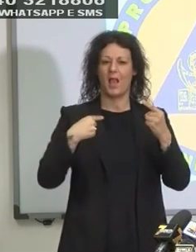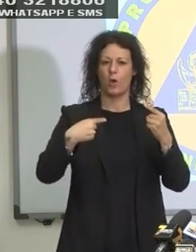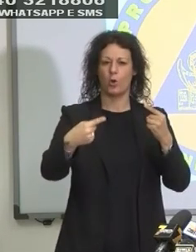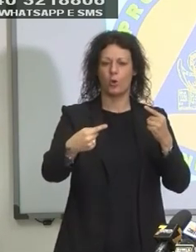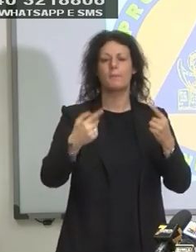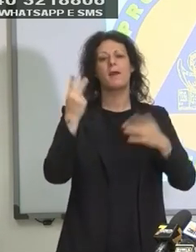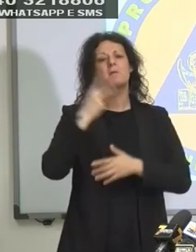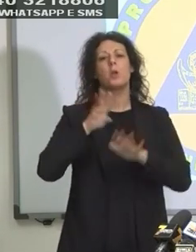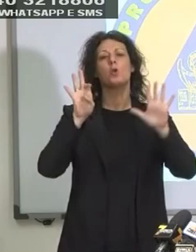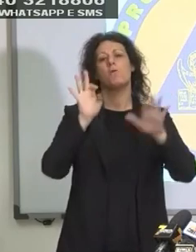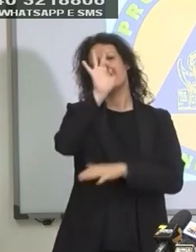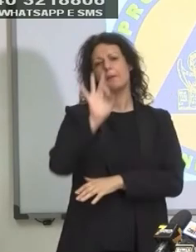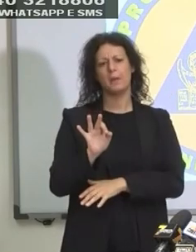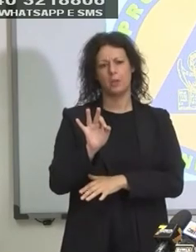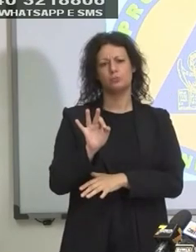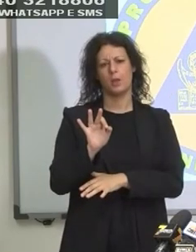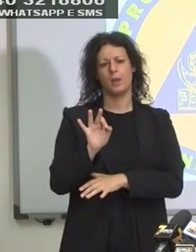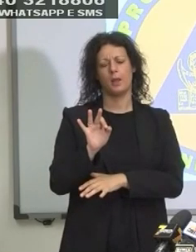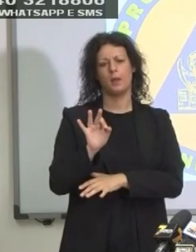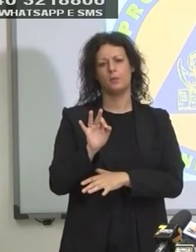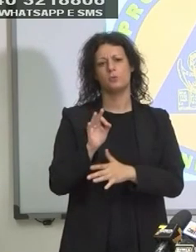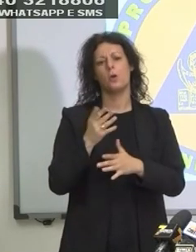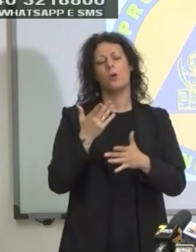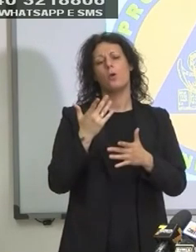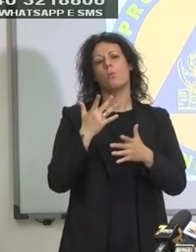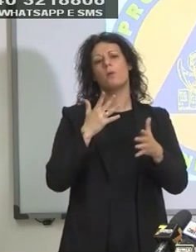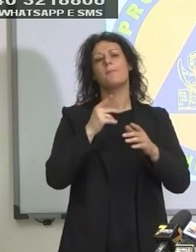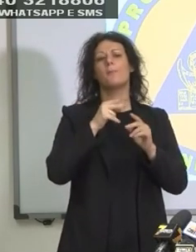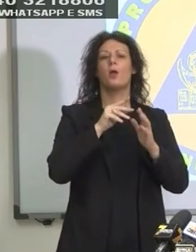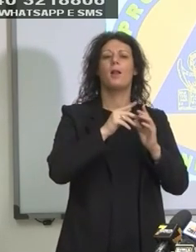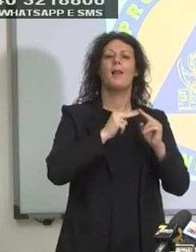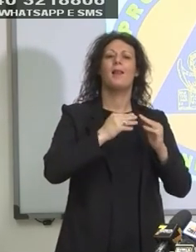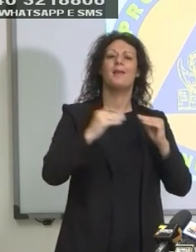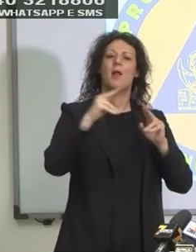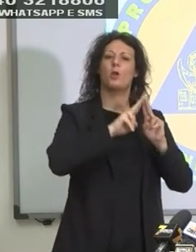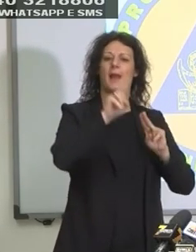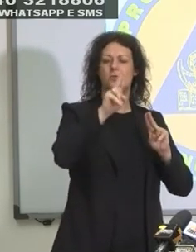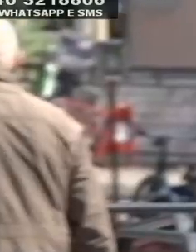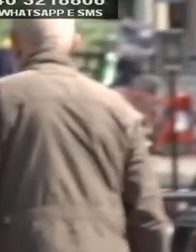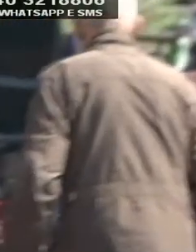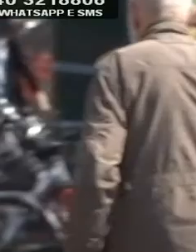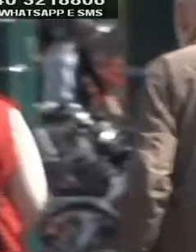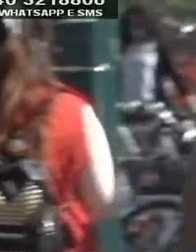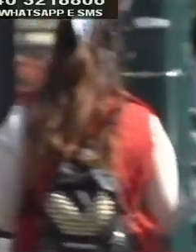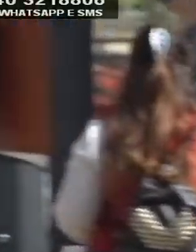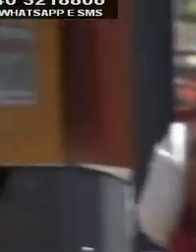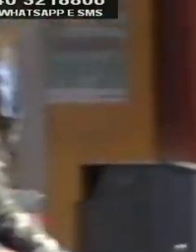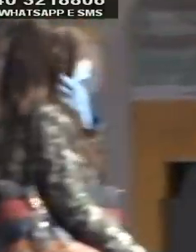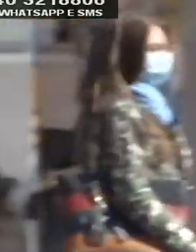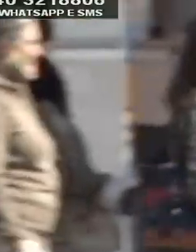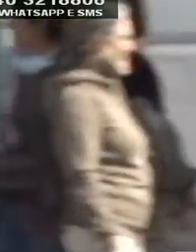sono sostanzialmente accettate e condivise a livello nazionale. Adesso vedremo di capire se riusciamo a trovare una